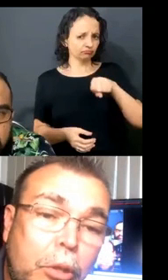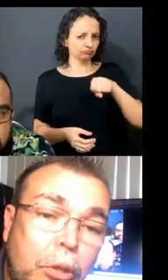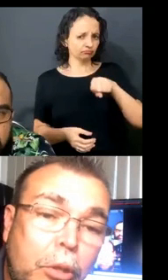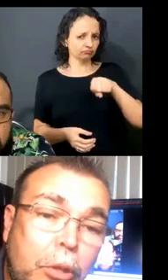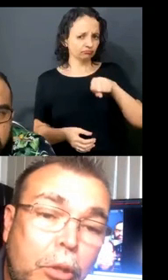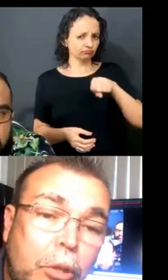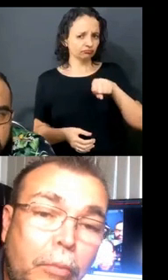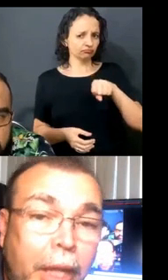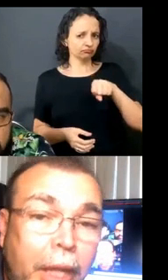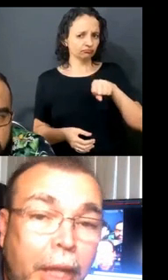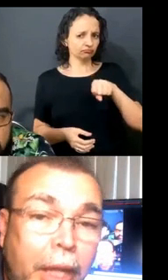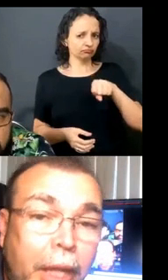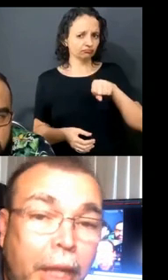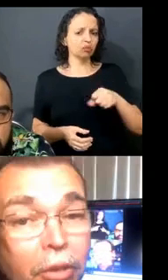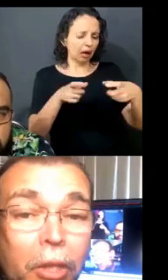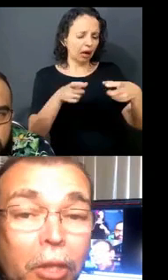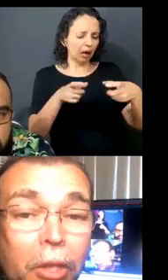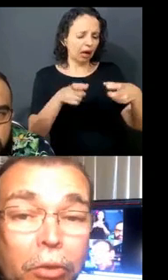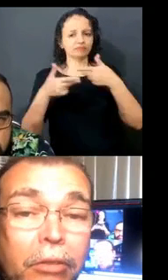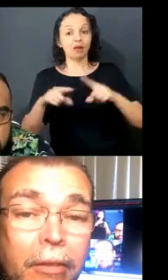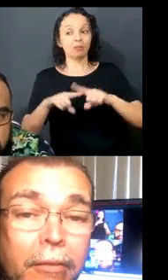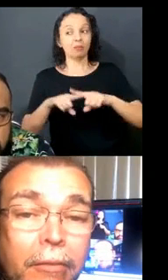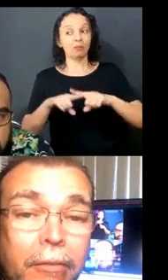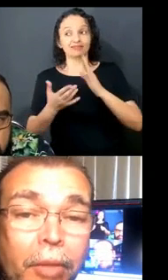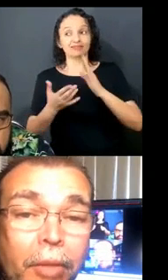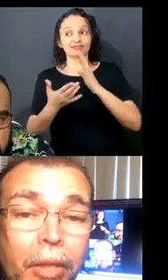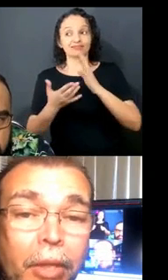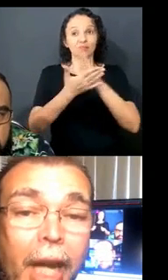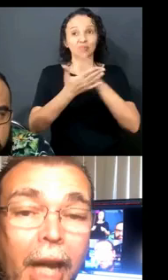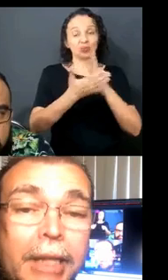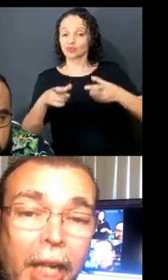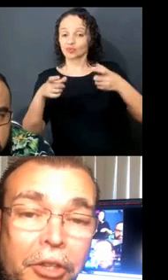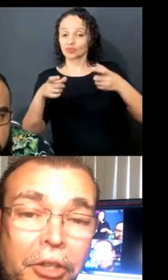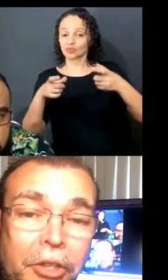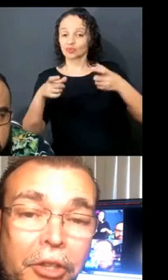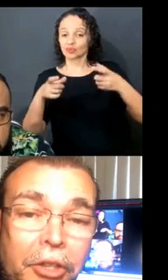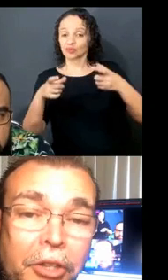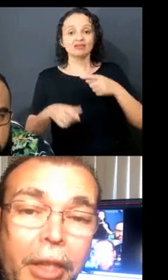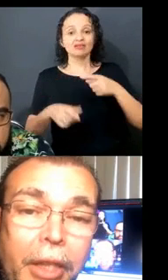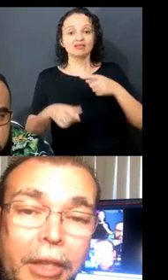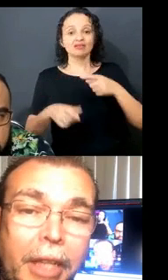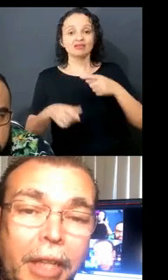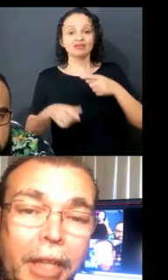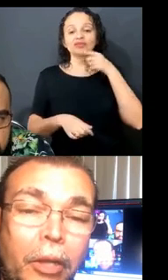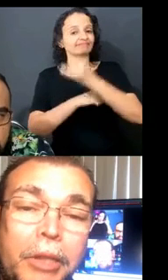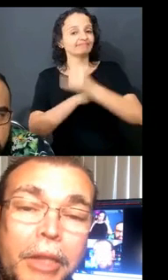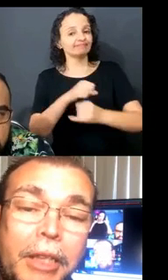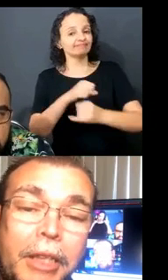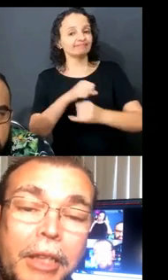Muitos lugares do mundo, mas, obviamente, alguns lugares não têm acesso.